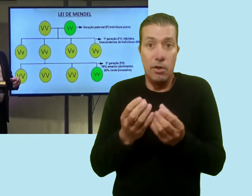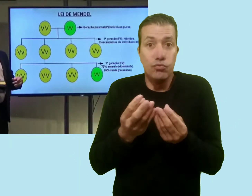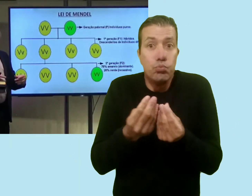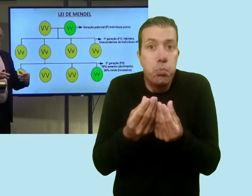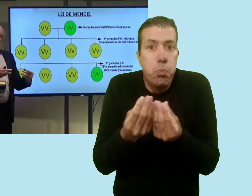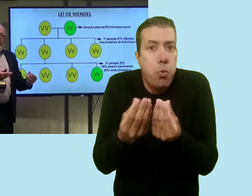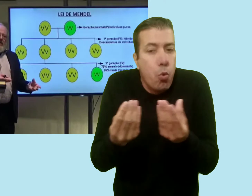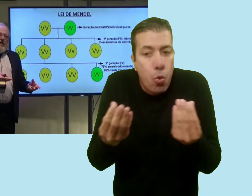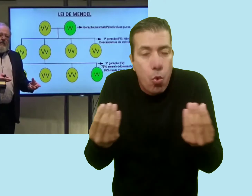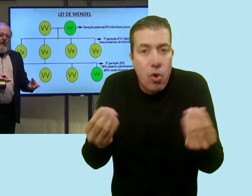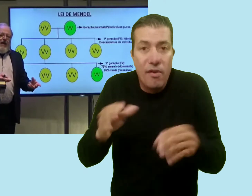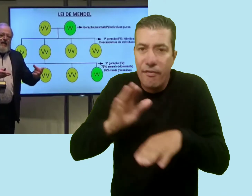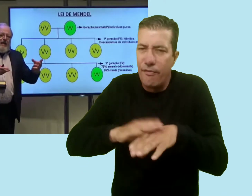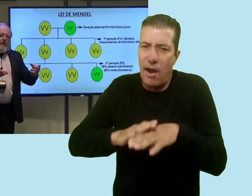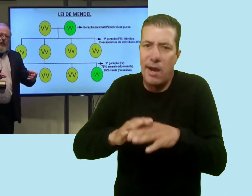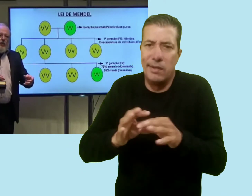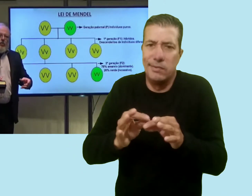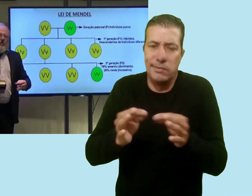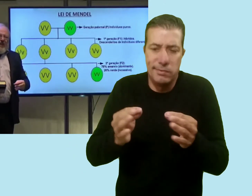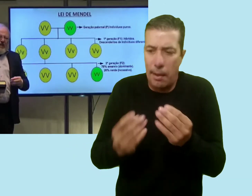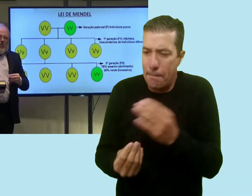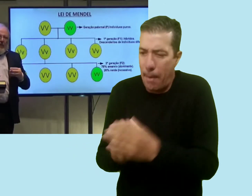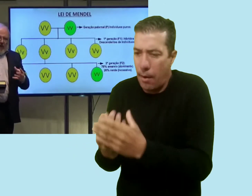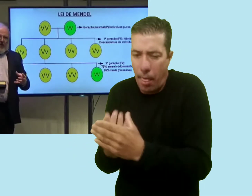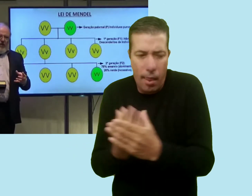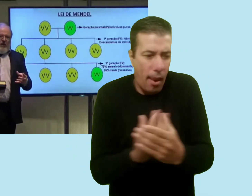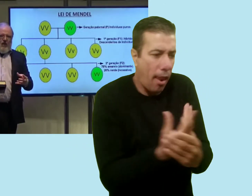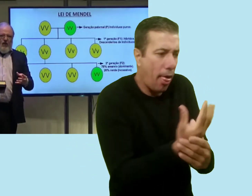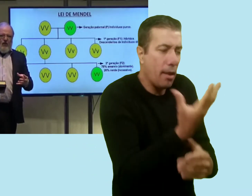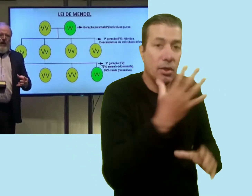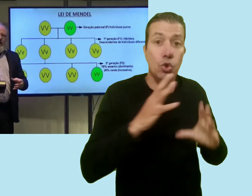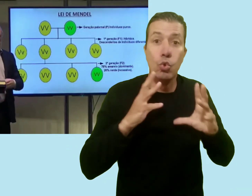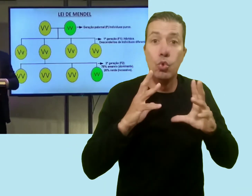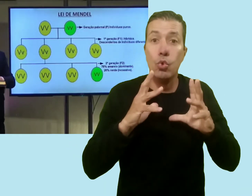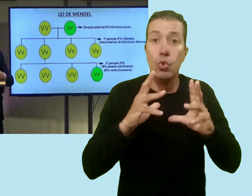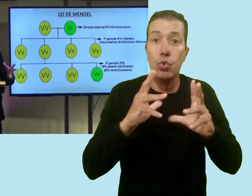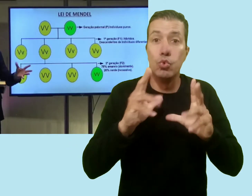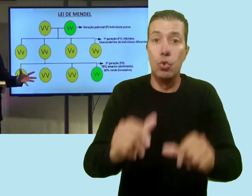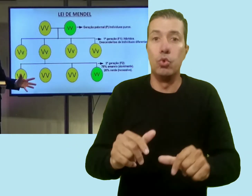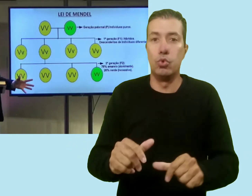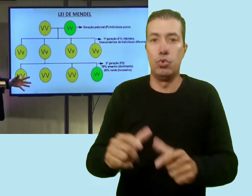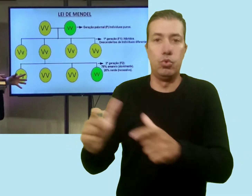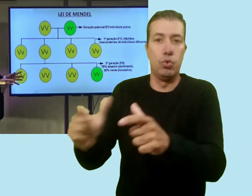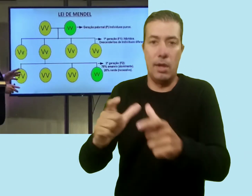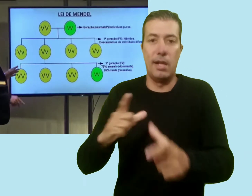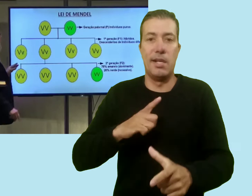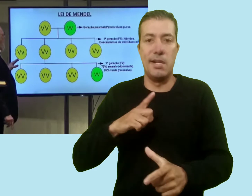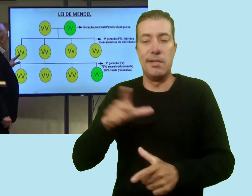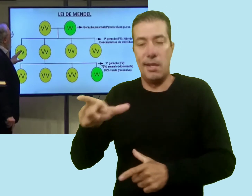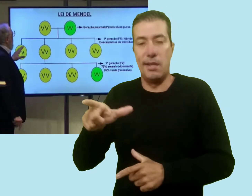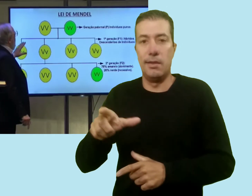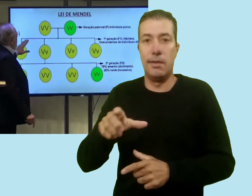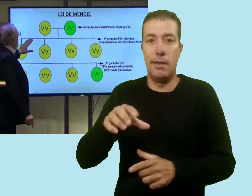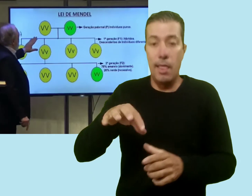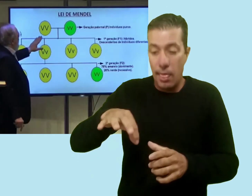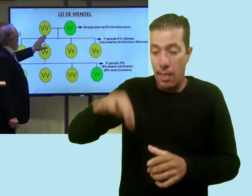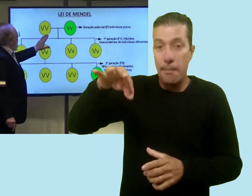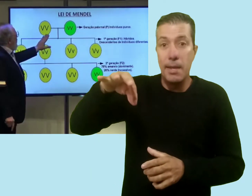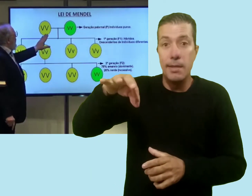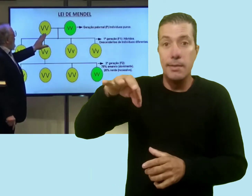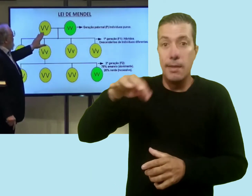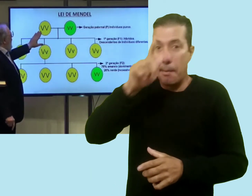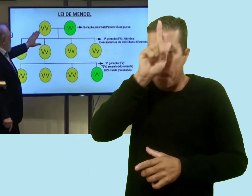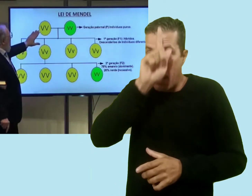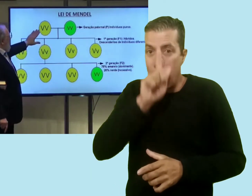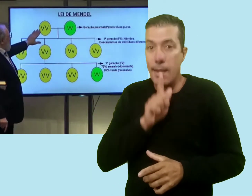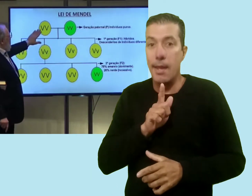você tem em abundância, ela se reproduz facilmente, não é? E é fácil, em todo lugar tem. Então ele pegou